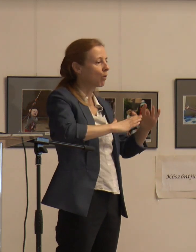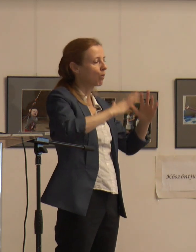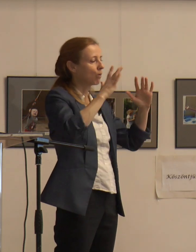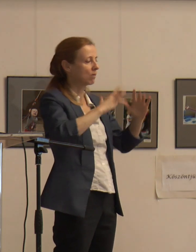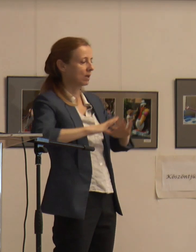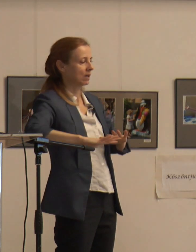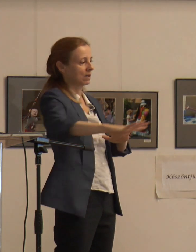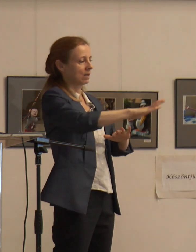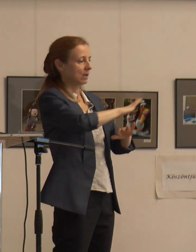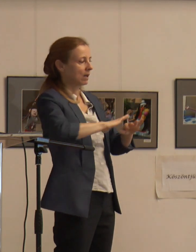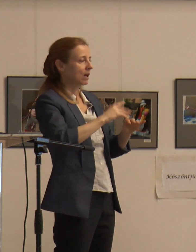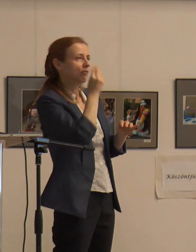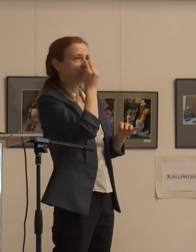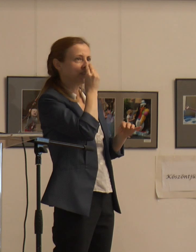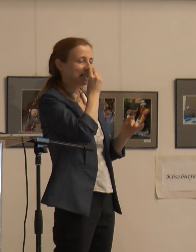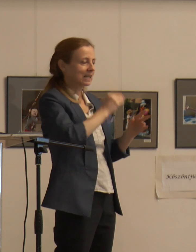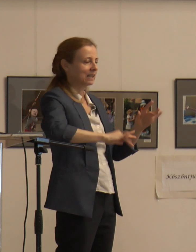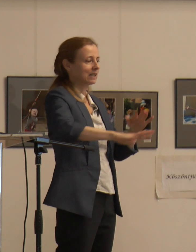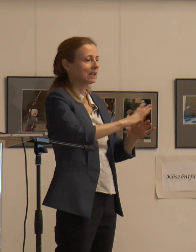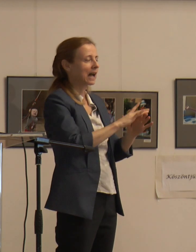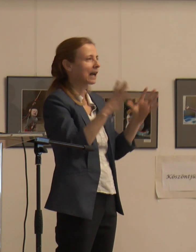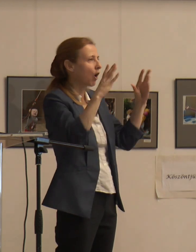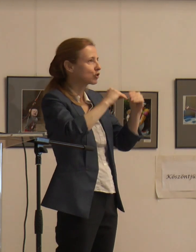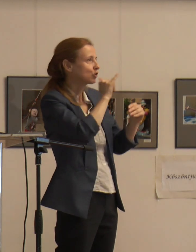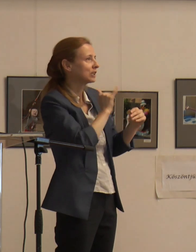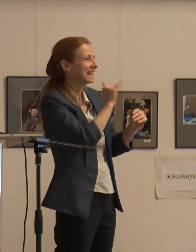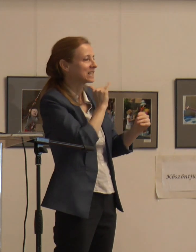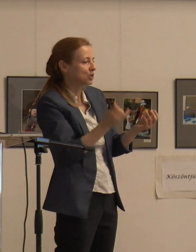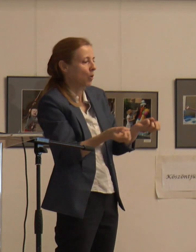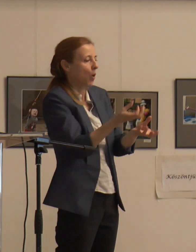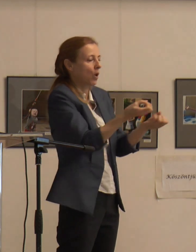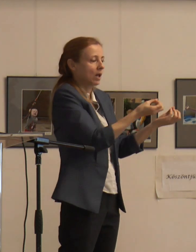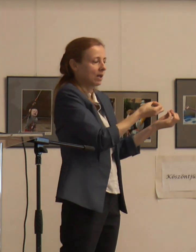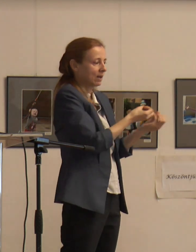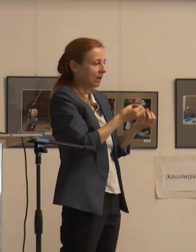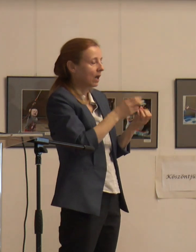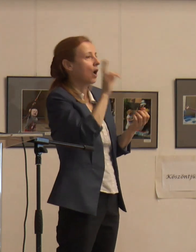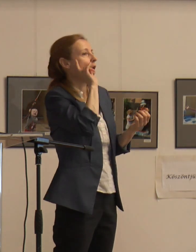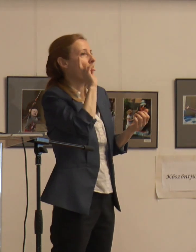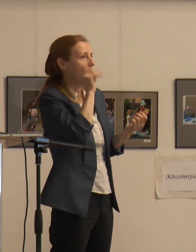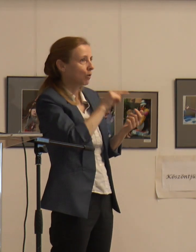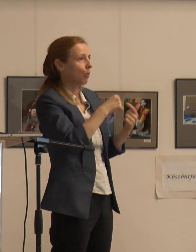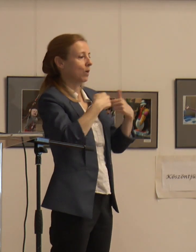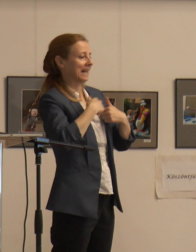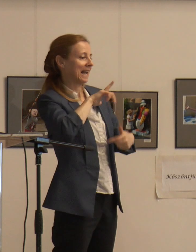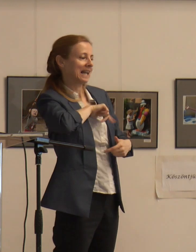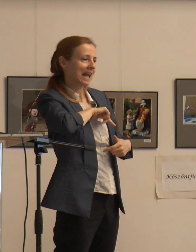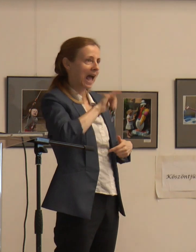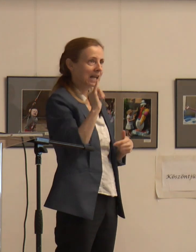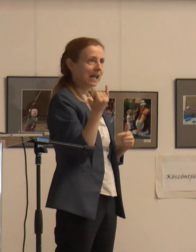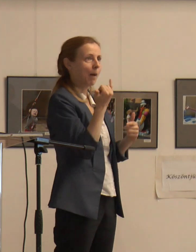levetette, s virággal zsinózott sötét zöld ormányát öltéföl helyette, akkor az én lelkem